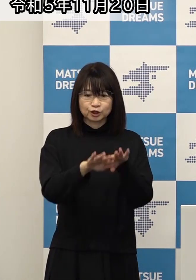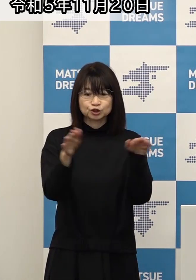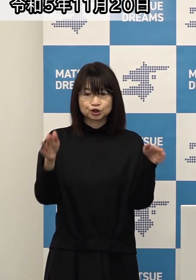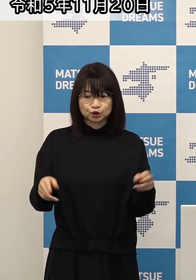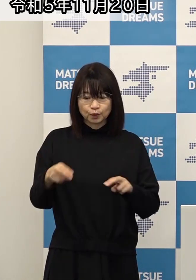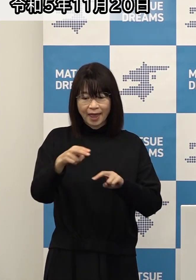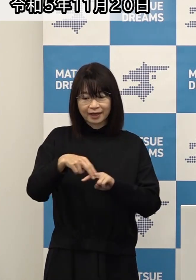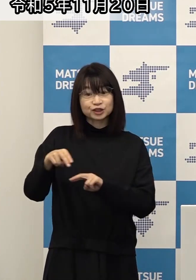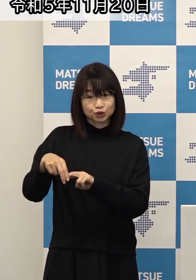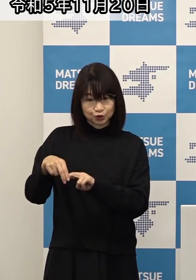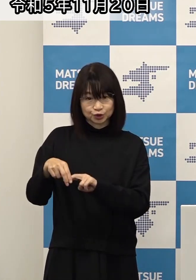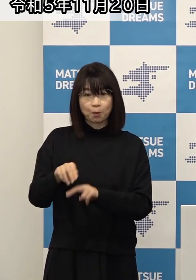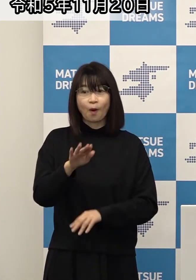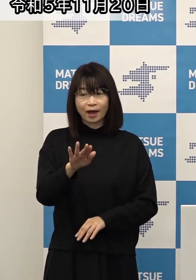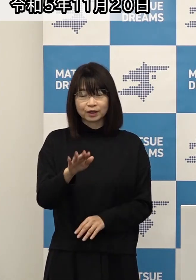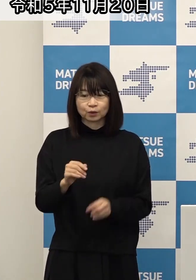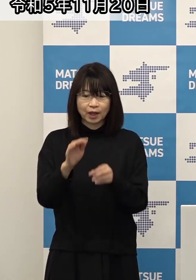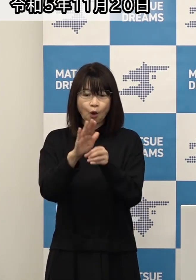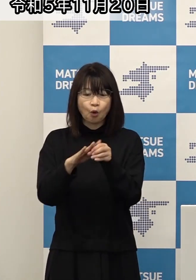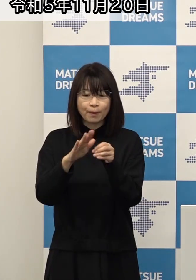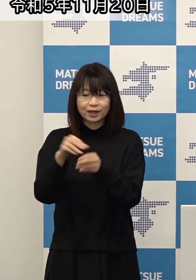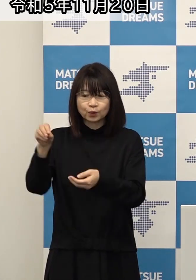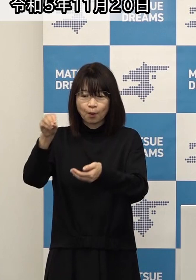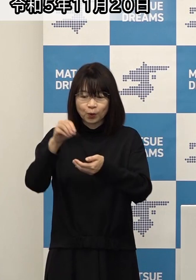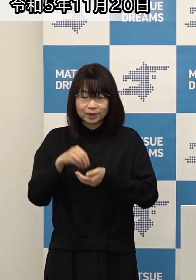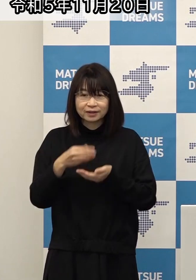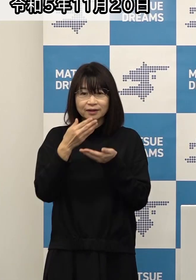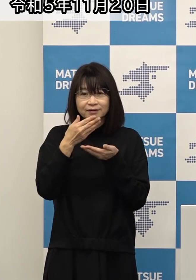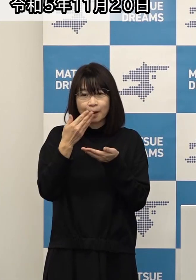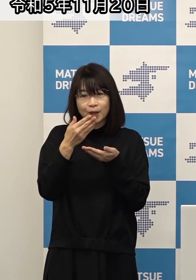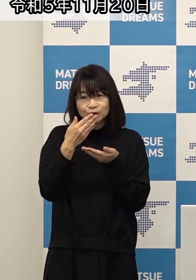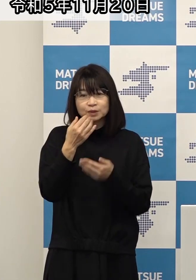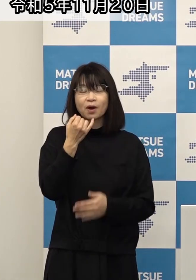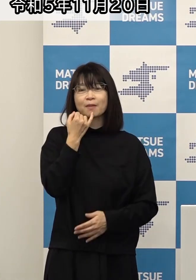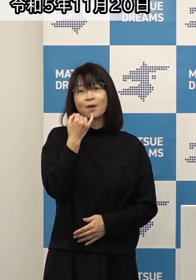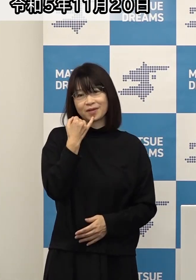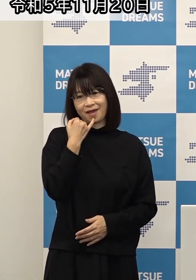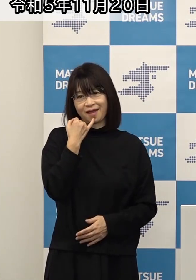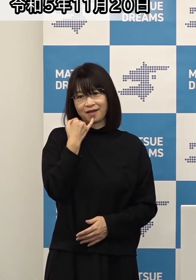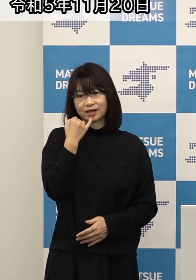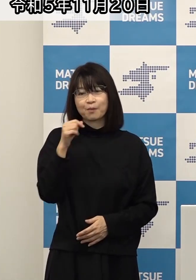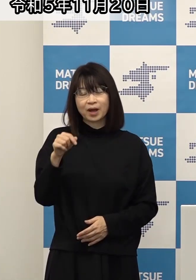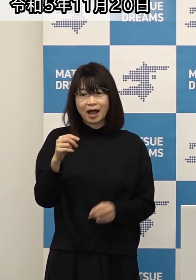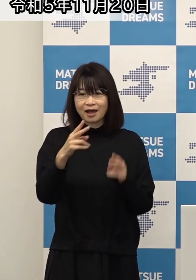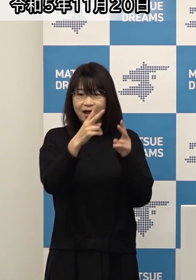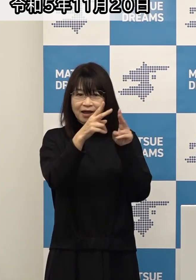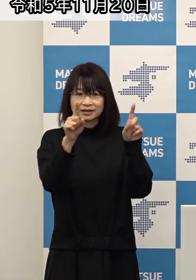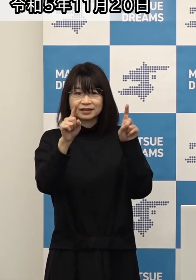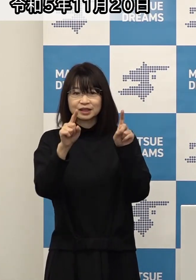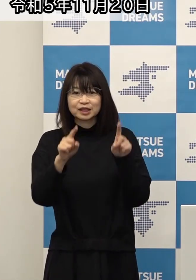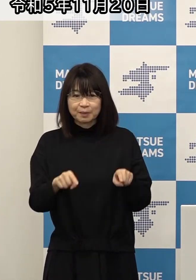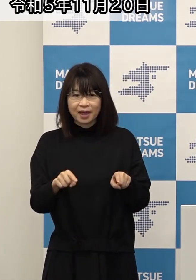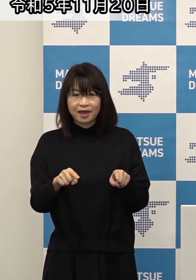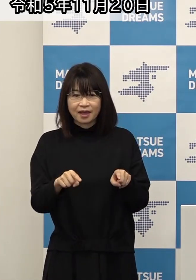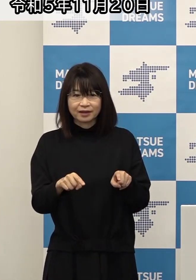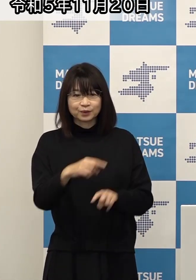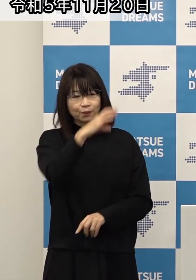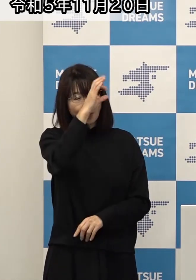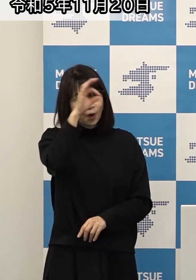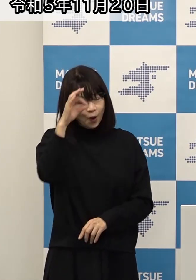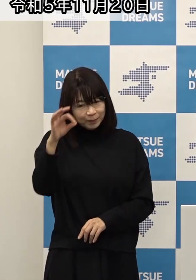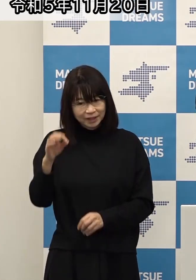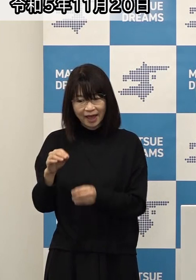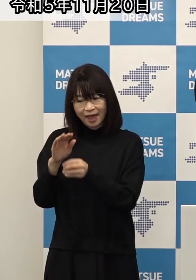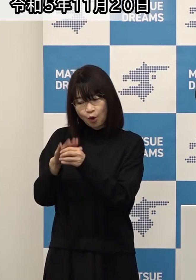ので、お弁当持ってきて食べていただいても全然構わないので、それをこうイベントに行きながらですね、ちょっと休みながらできるというの